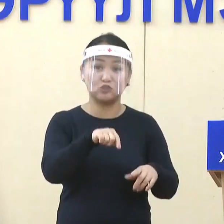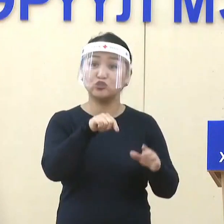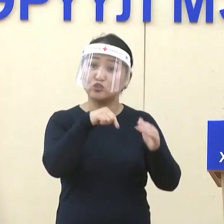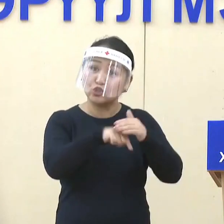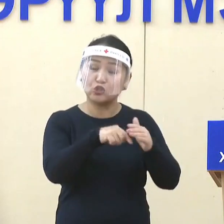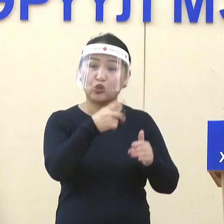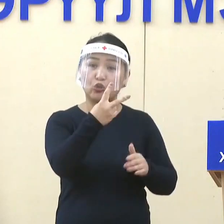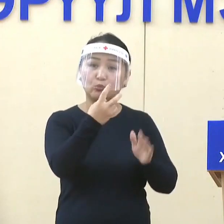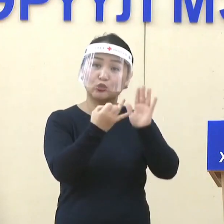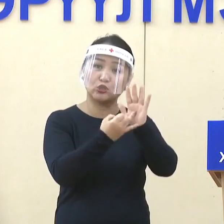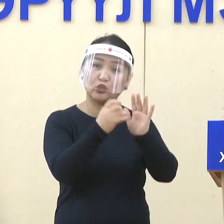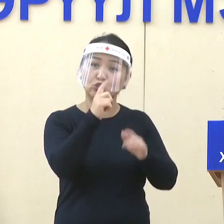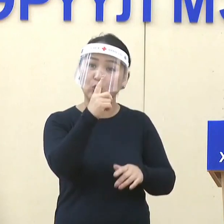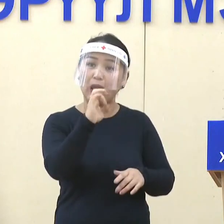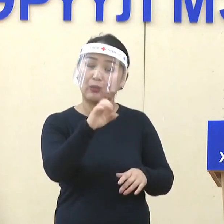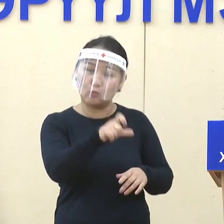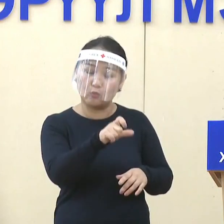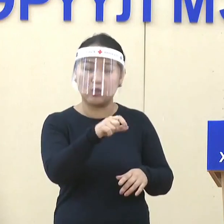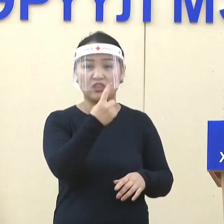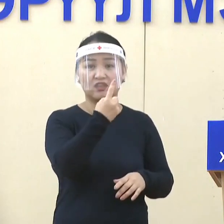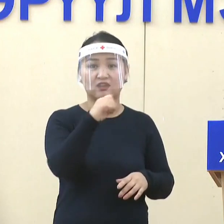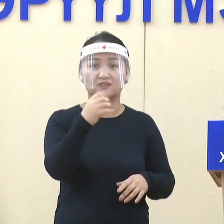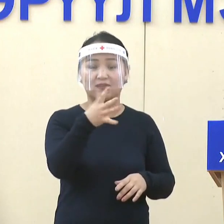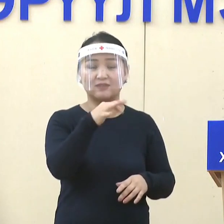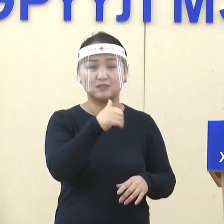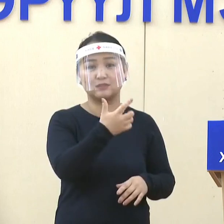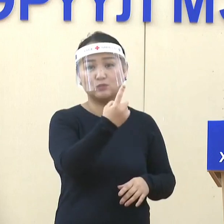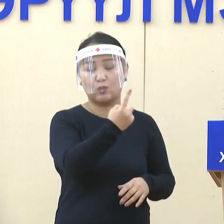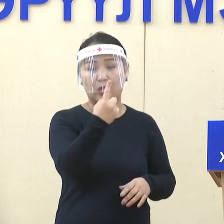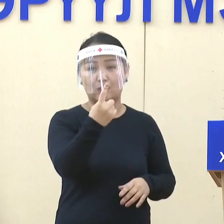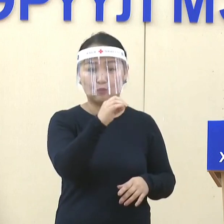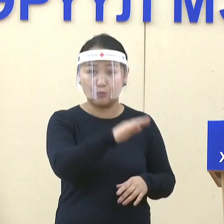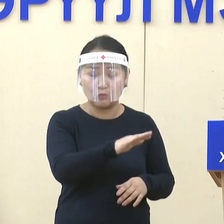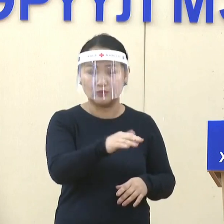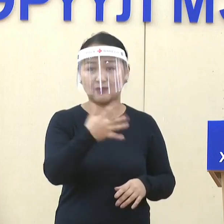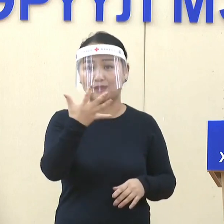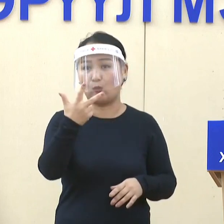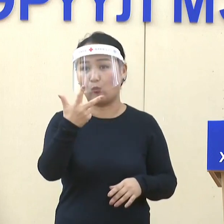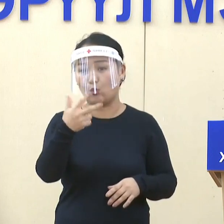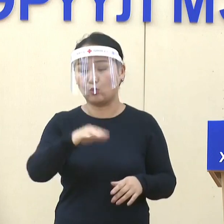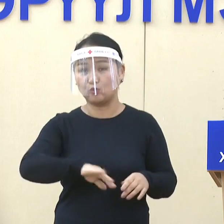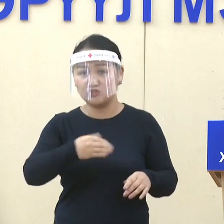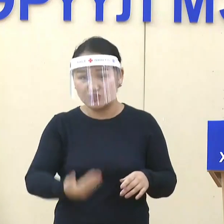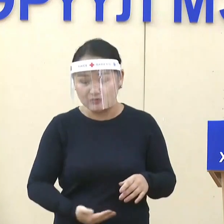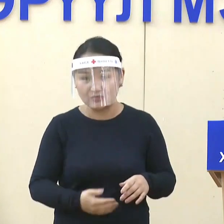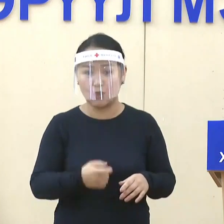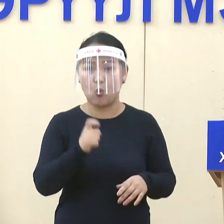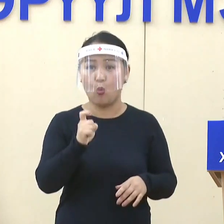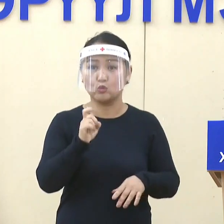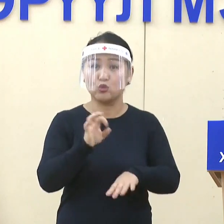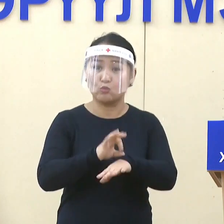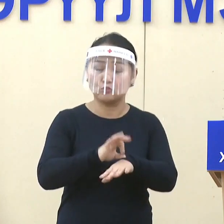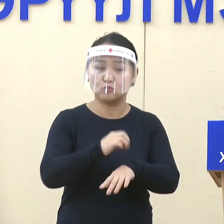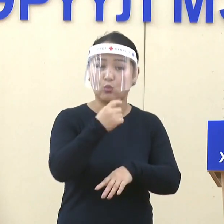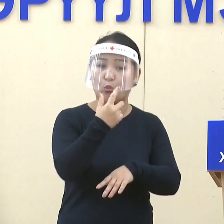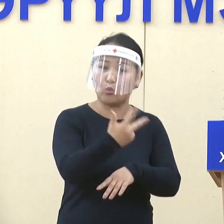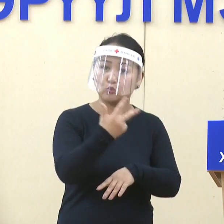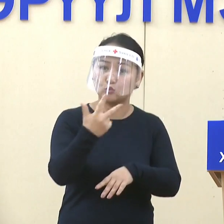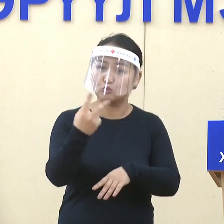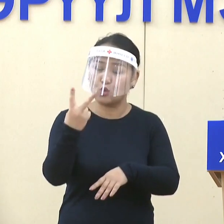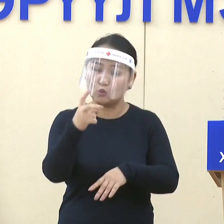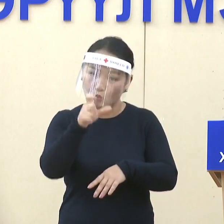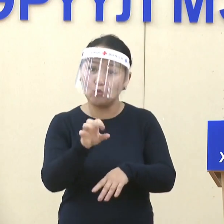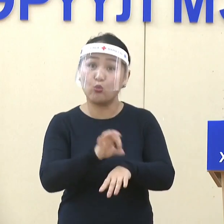За үүнд 1-5 насны 118 хүүхэд, 53 жирэмсэн эмэгтэй, ахыг хууч өвчтэй 332 хүн